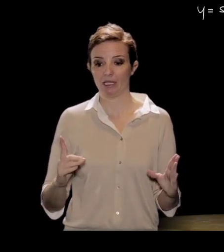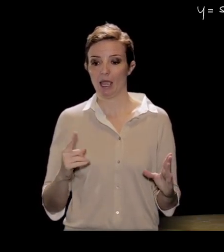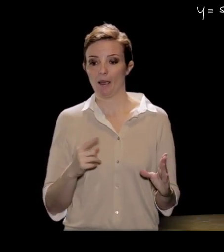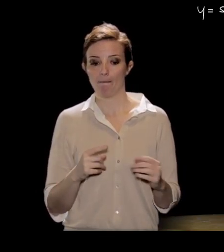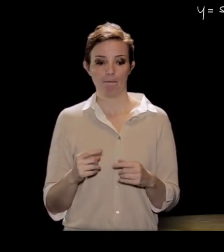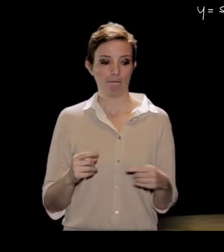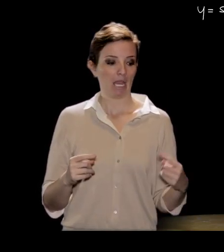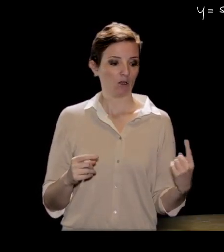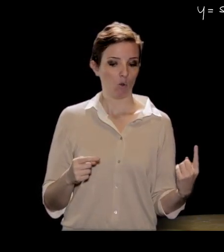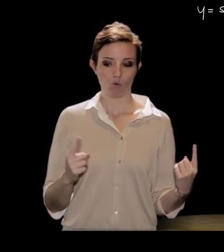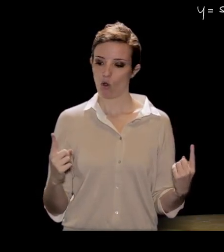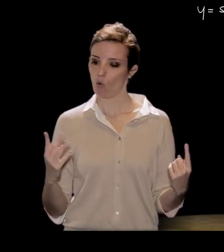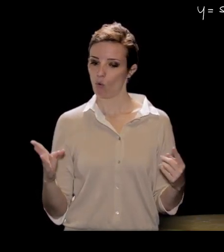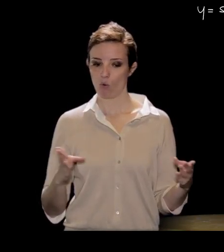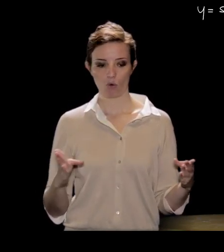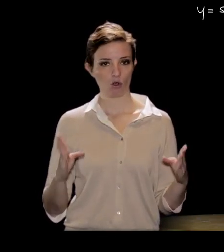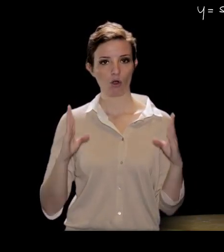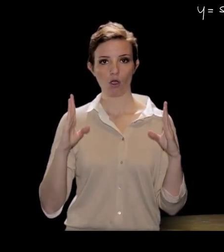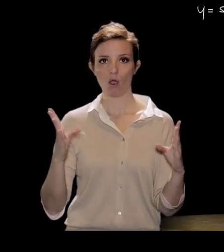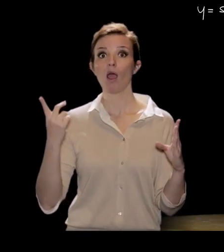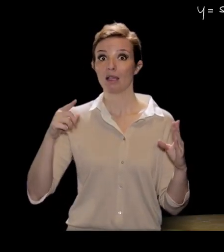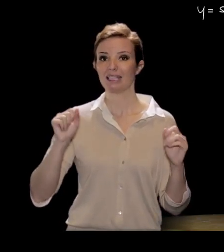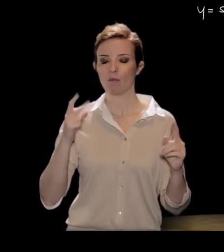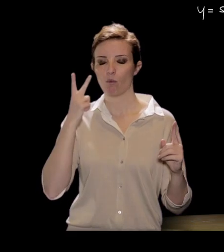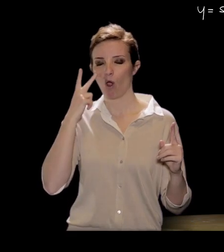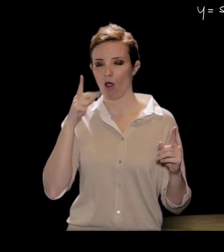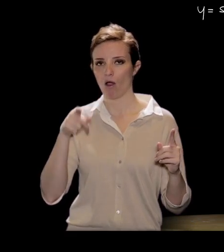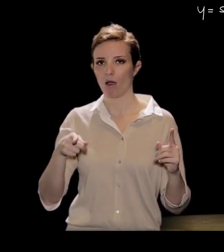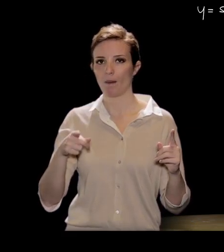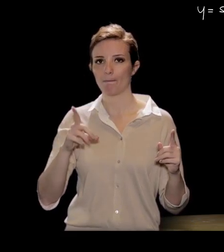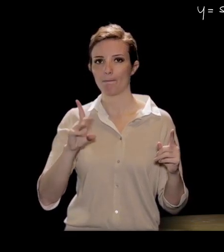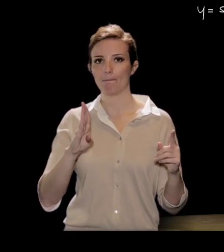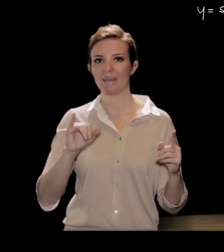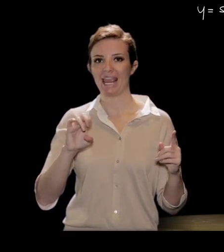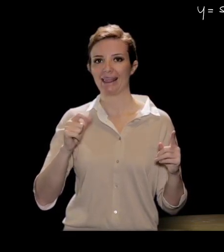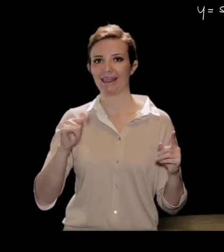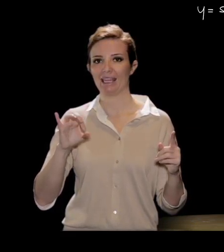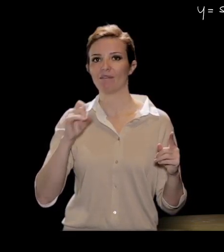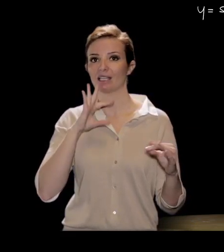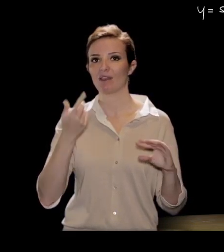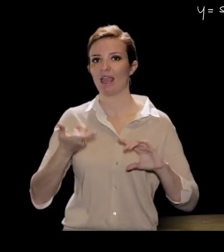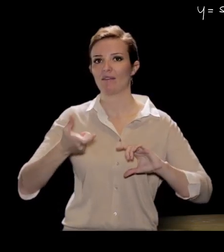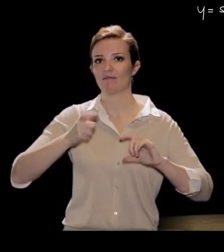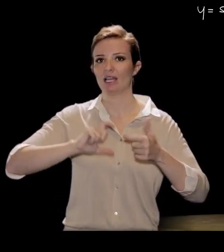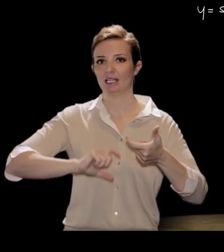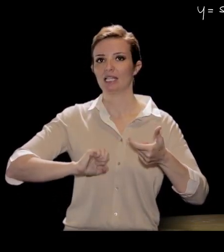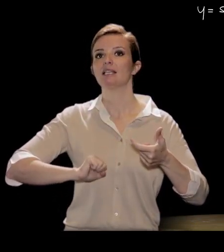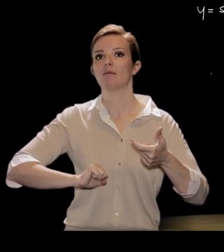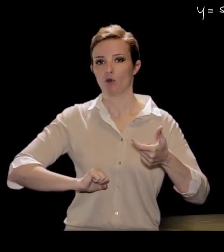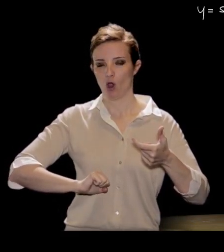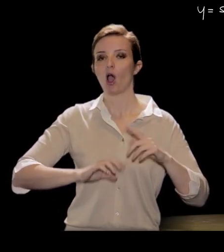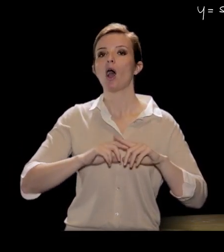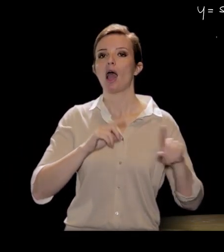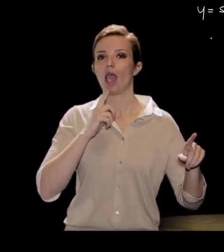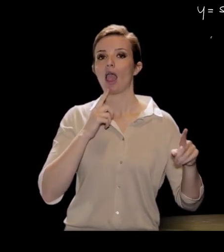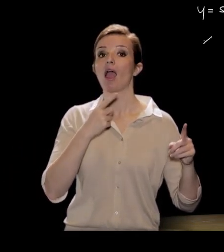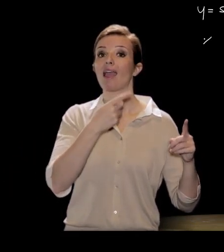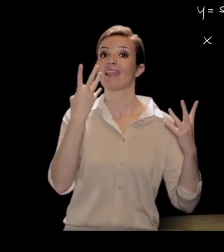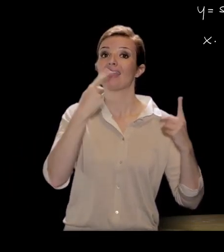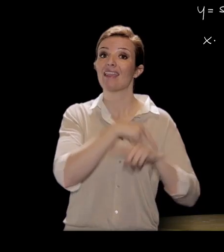questa funzione può essere assolutamente considerata obiettiva e quindi invertibile. E la funzione inversa della funzione seno è definita